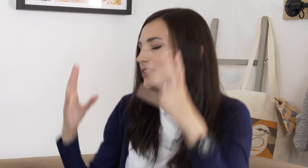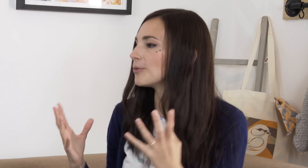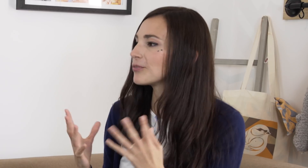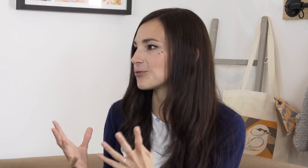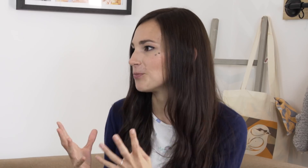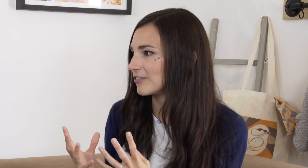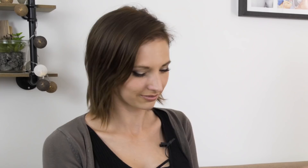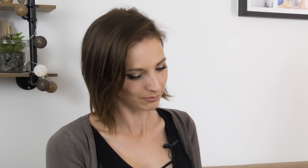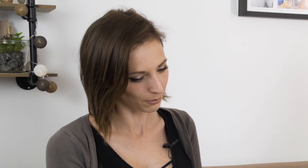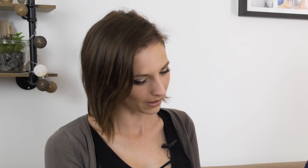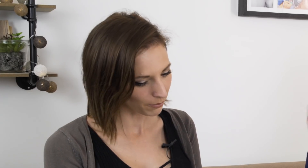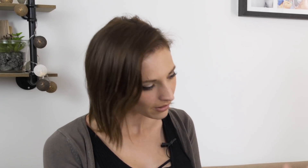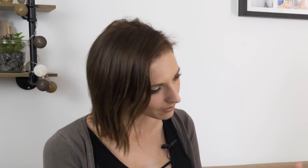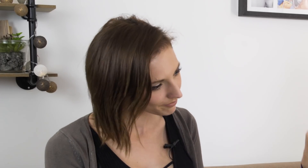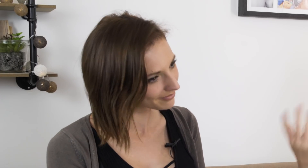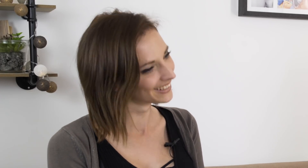moment où ils sont submergés. Et